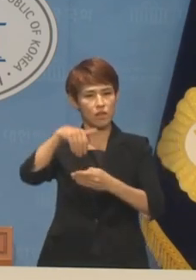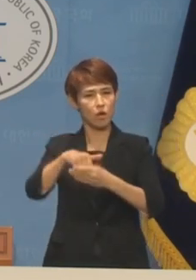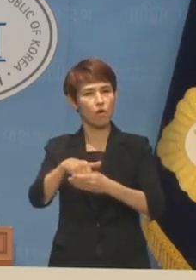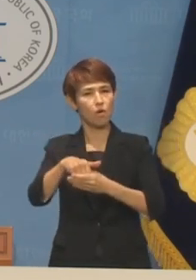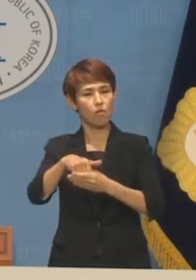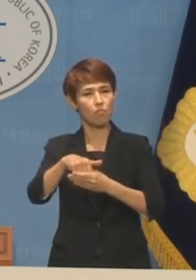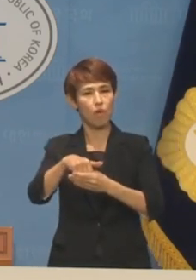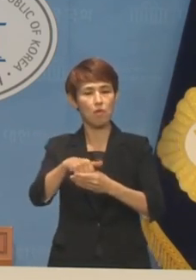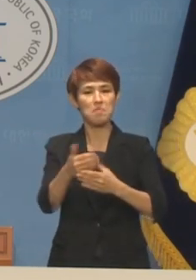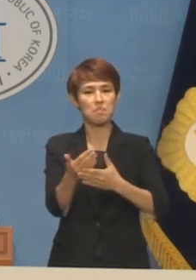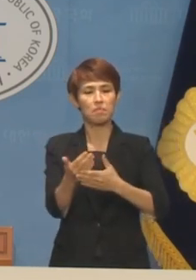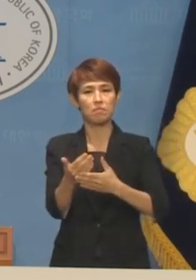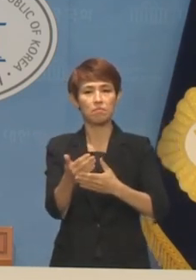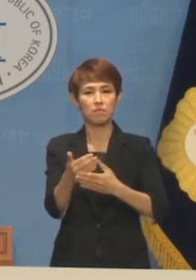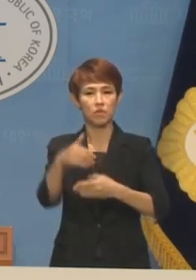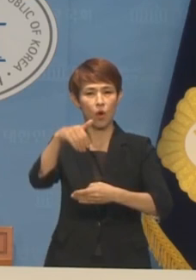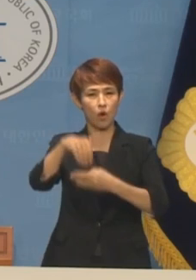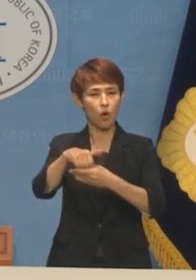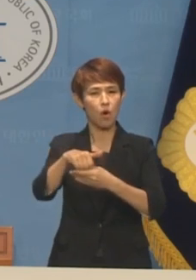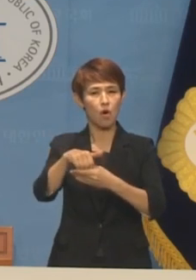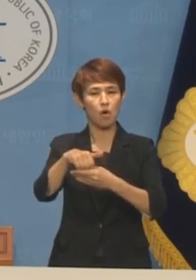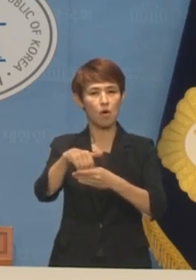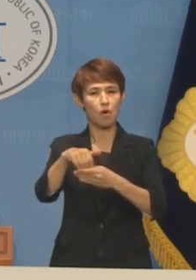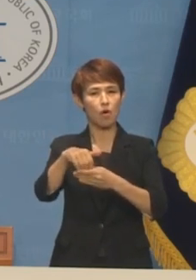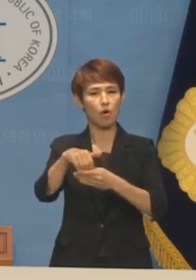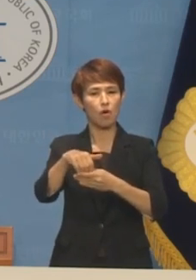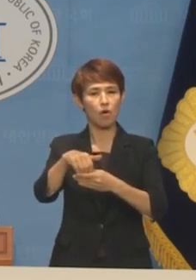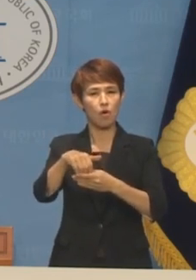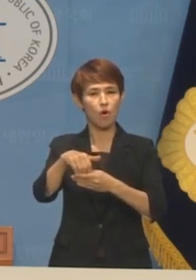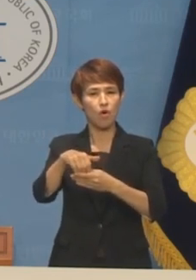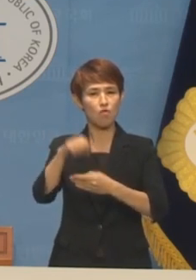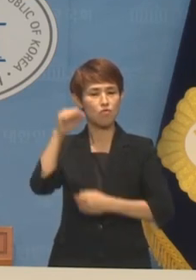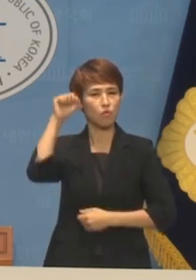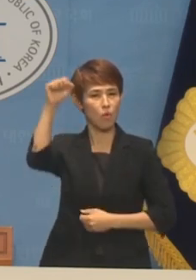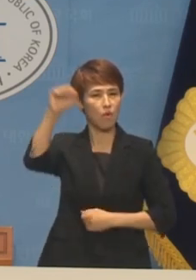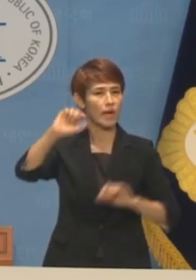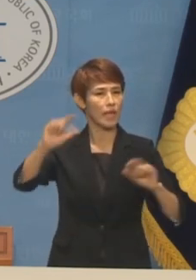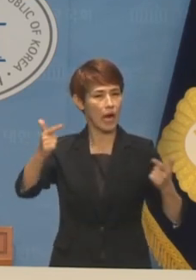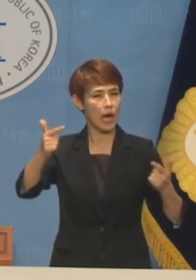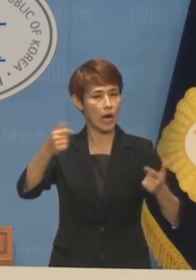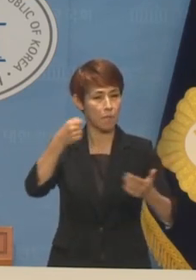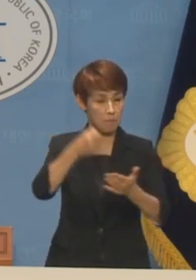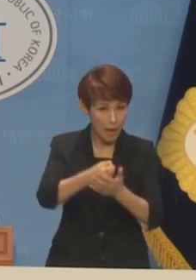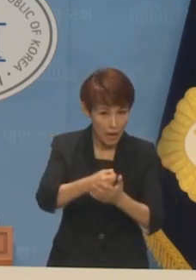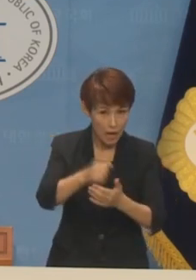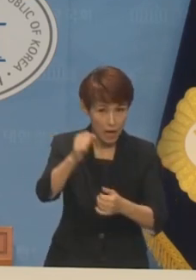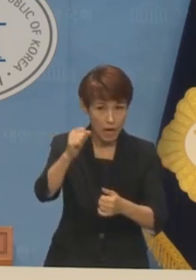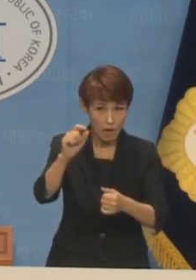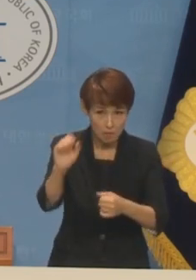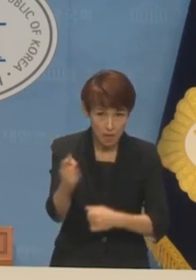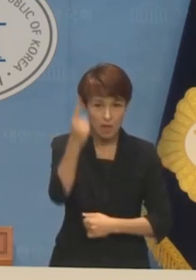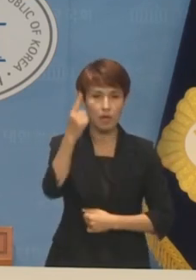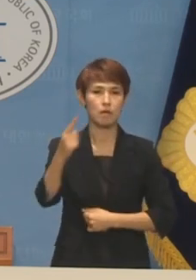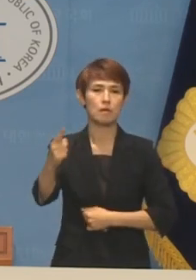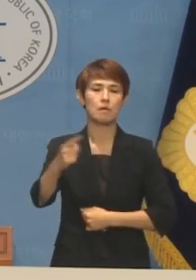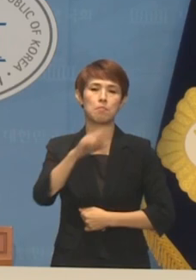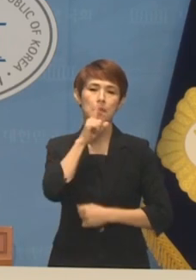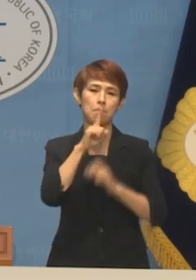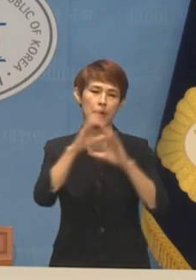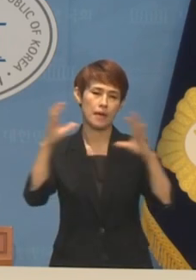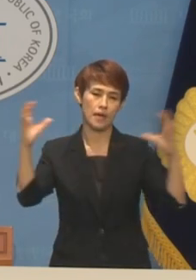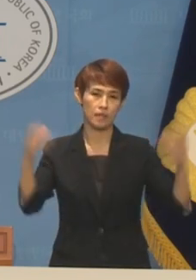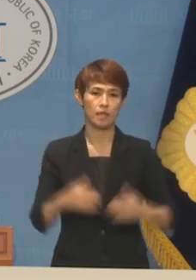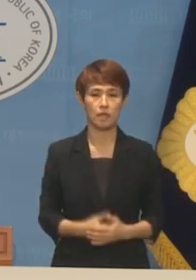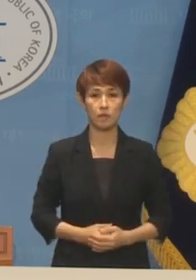해당되지 않는다고 결정했다가 여론의 문매를 맞았습니다. 당시